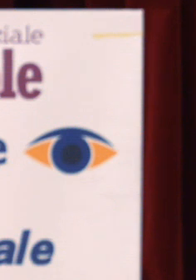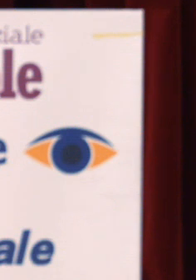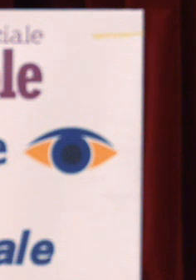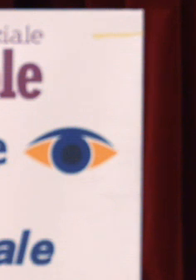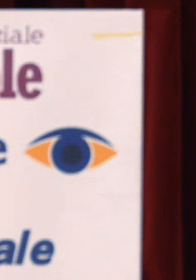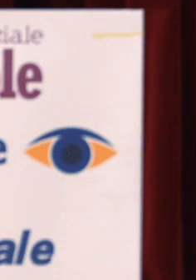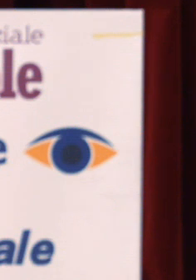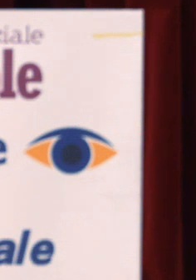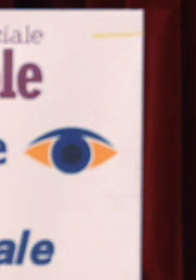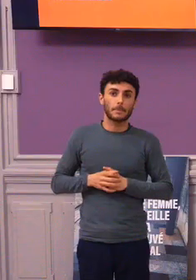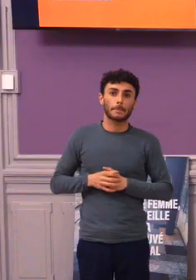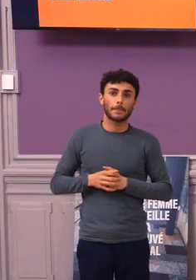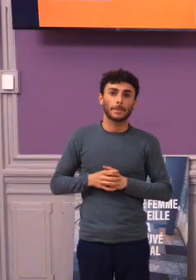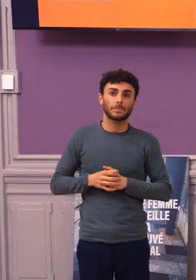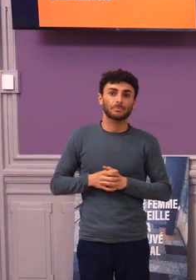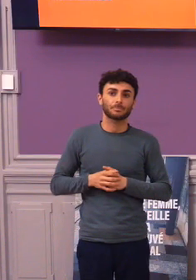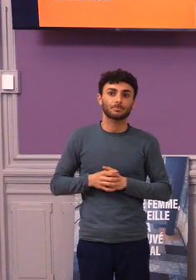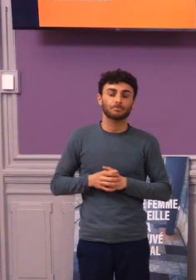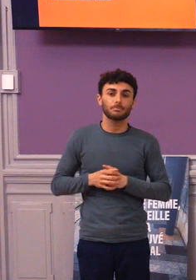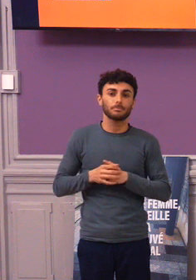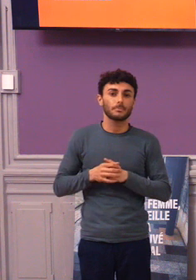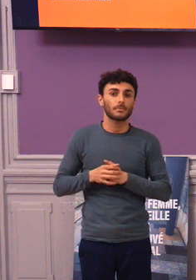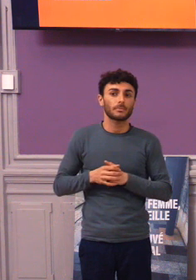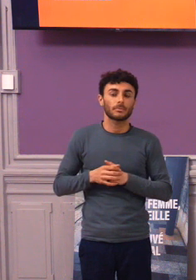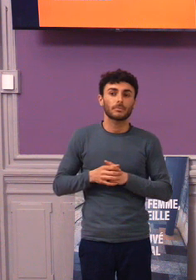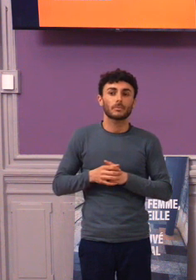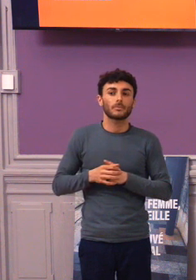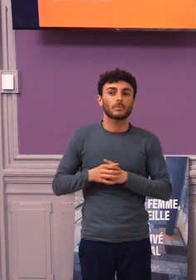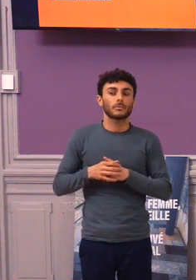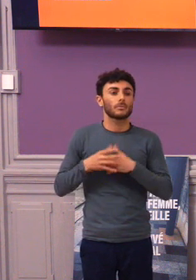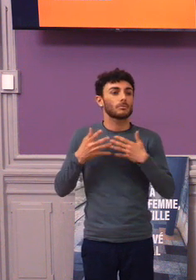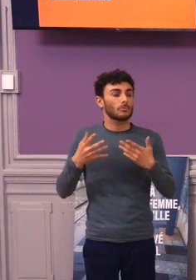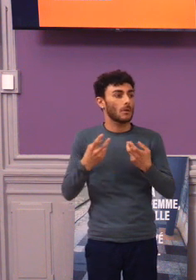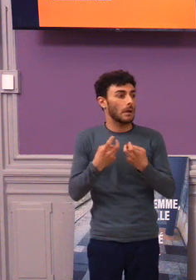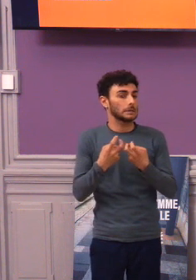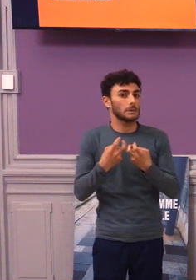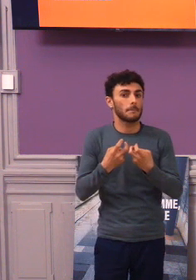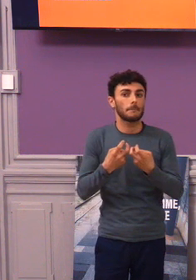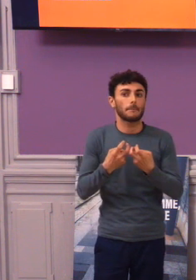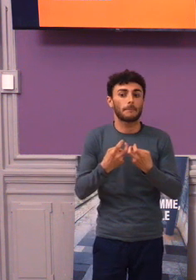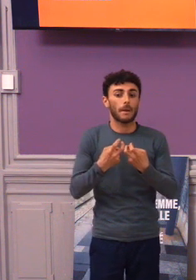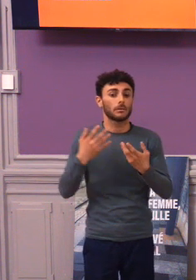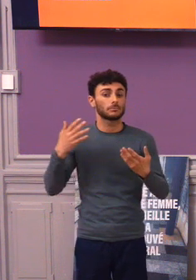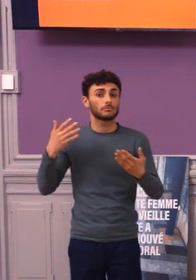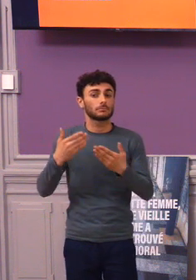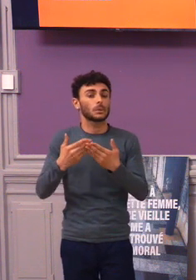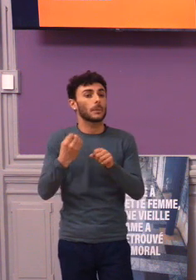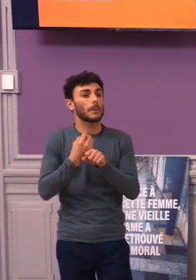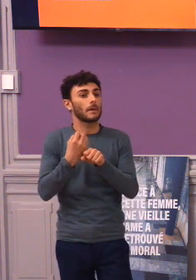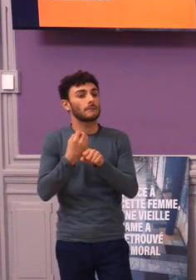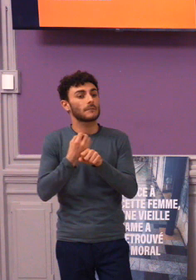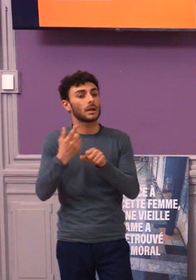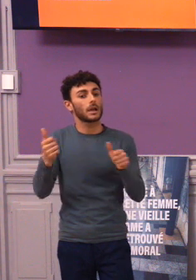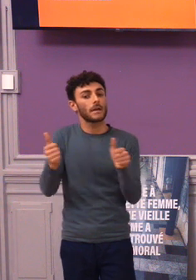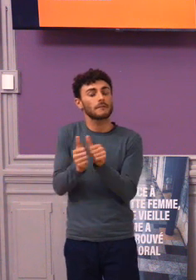significatifs donc je pense là tout particulièrement au travail qu'on peut accomplir avec le groupe d'experts